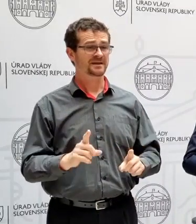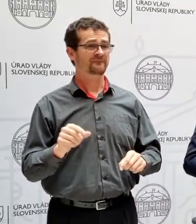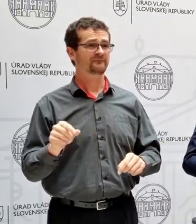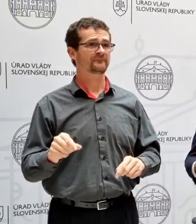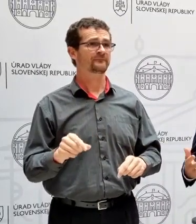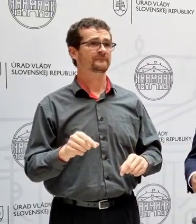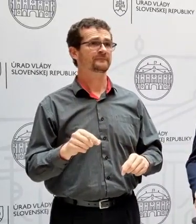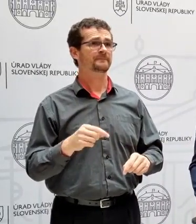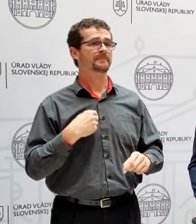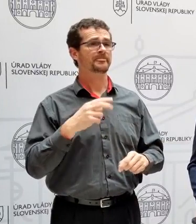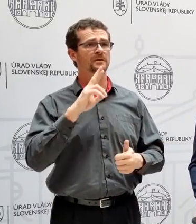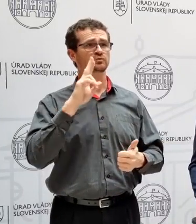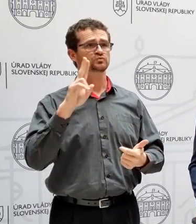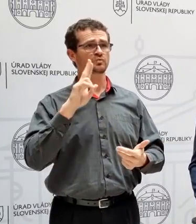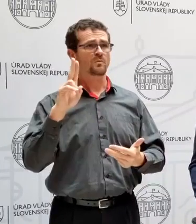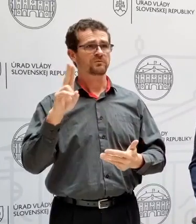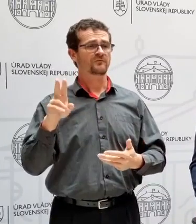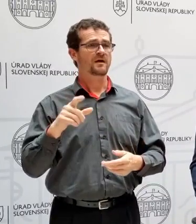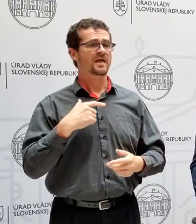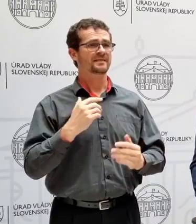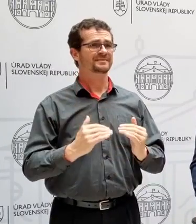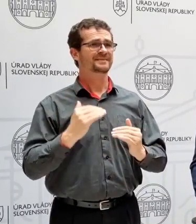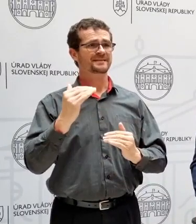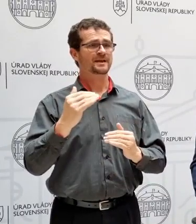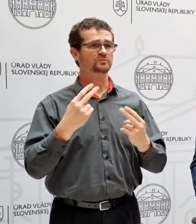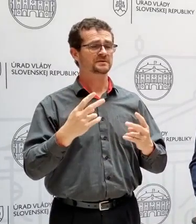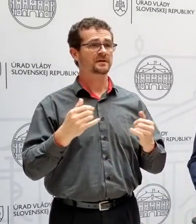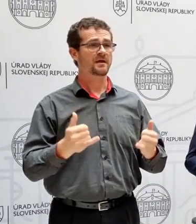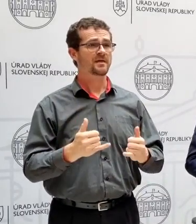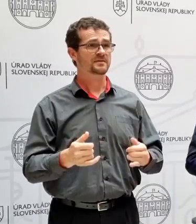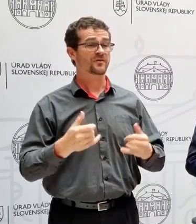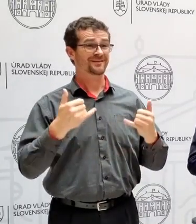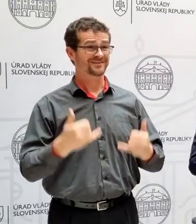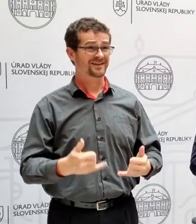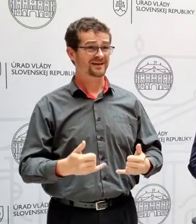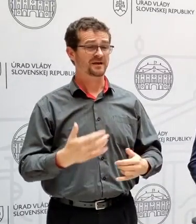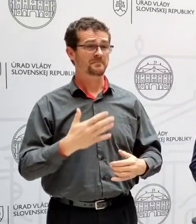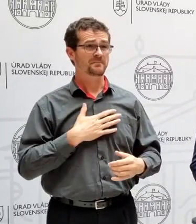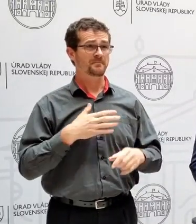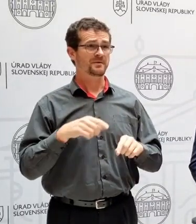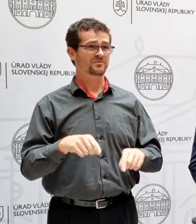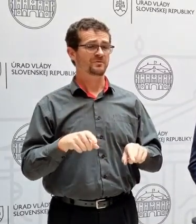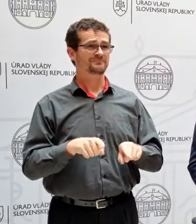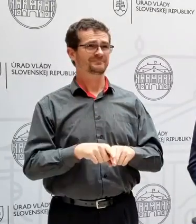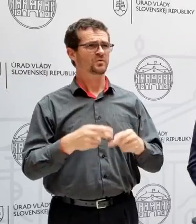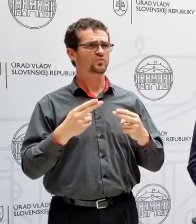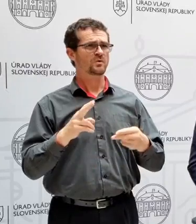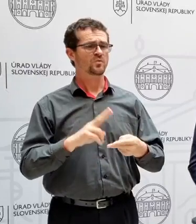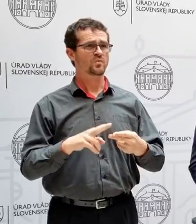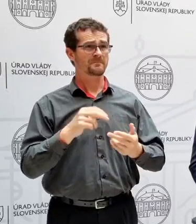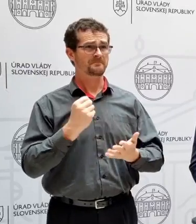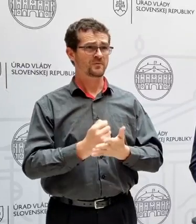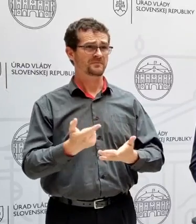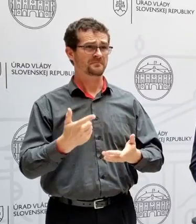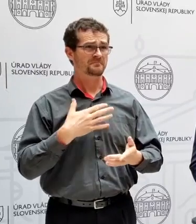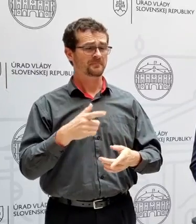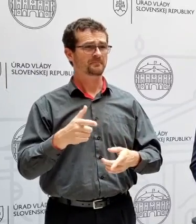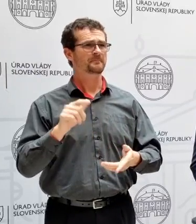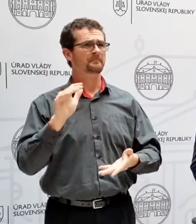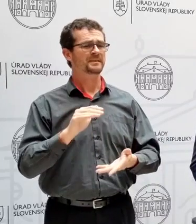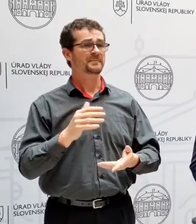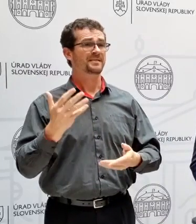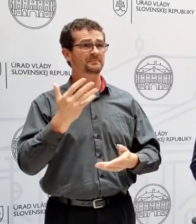vlastne nasľuboval ľuďom, že nenarastú ceny a v skutočnosti dnes máme to tým kľúčovým úradom potvrdené, že